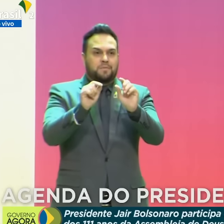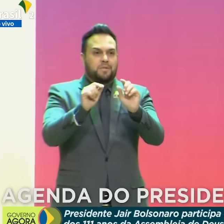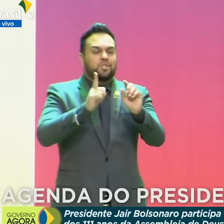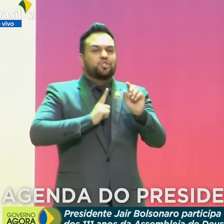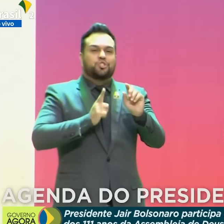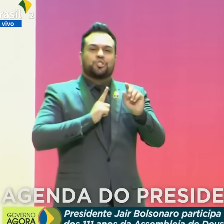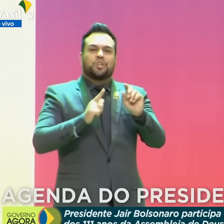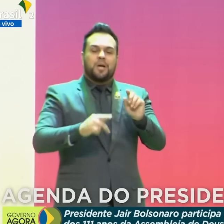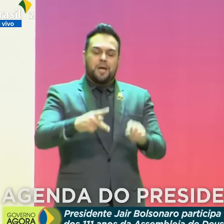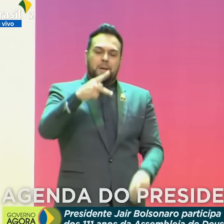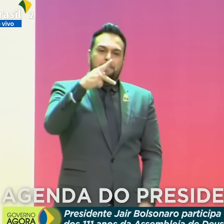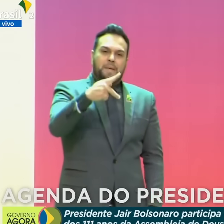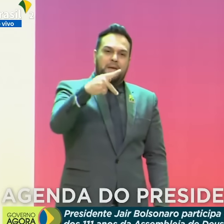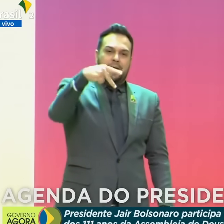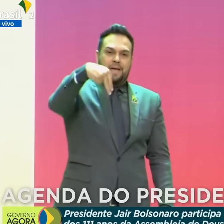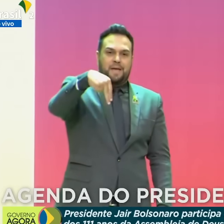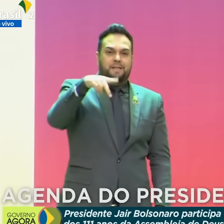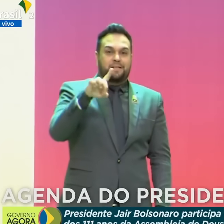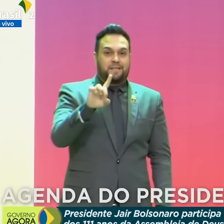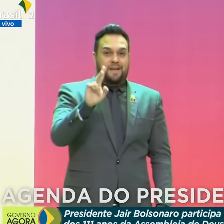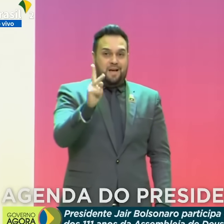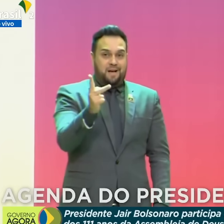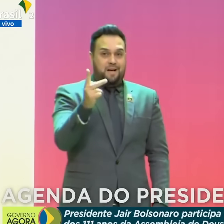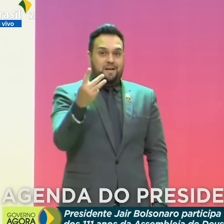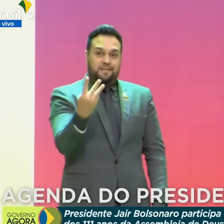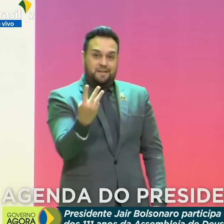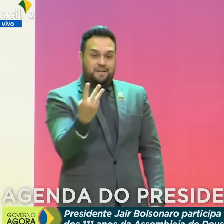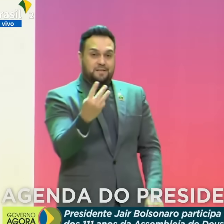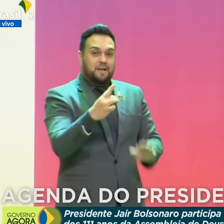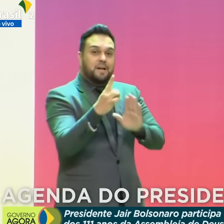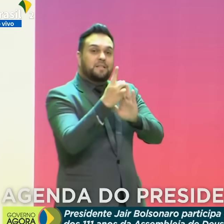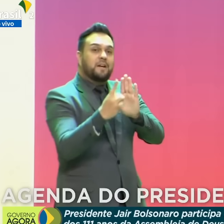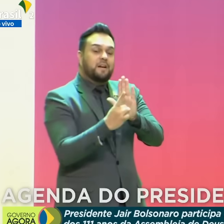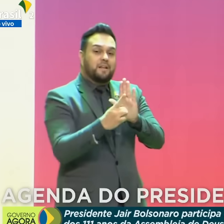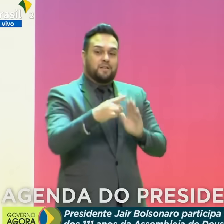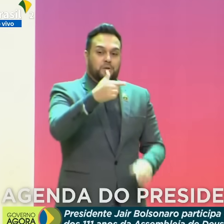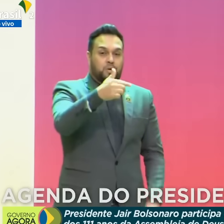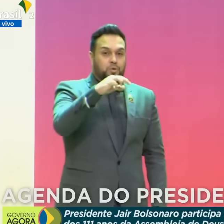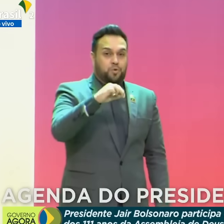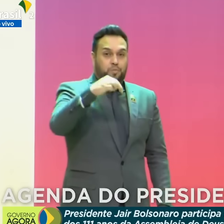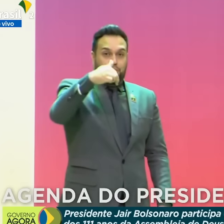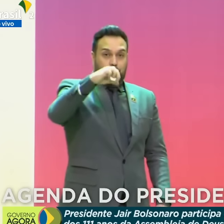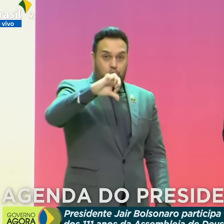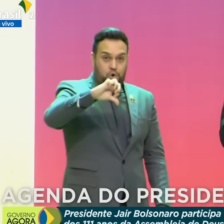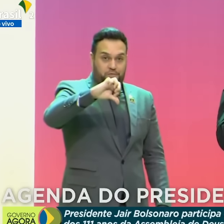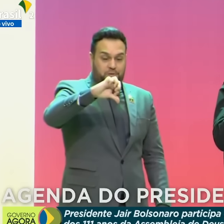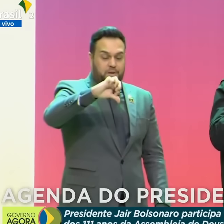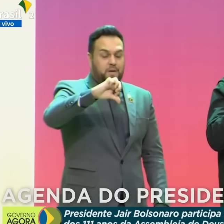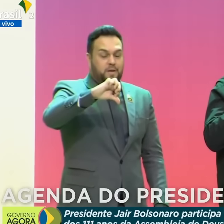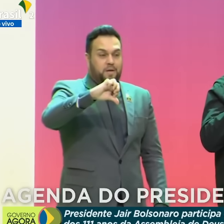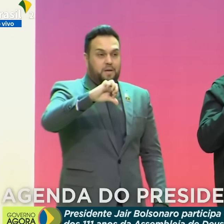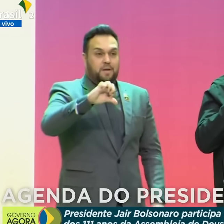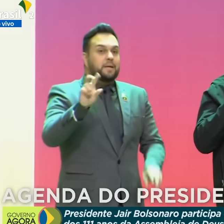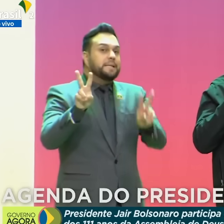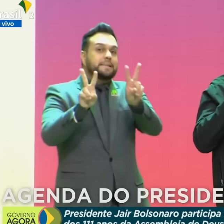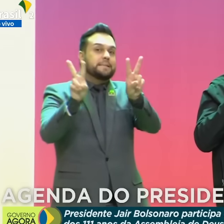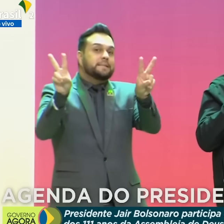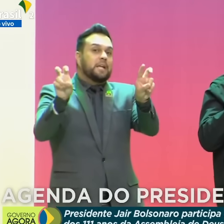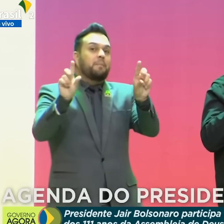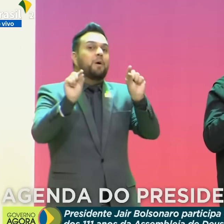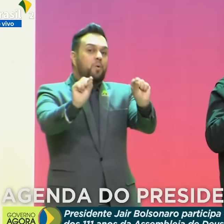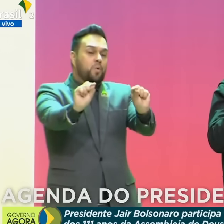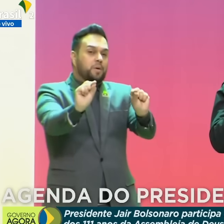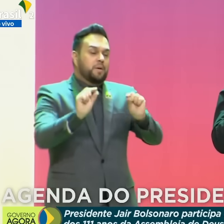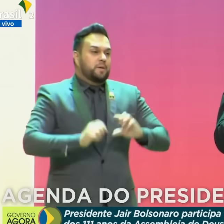um tal de PNDH3, um decreto de 2009, onde o que